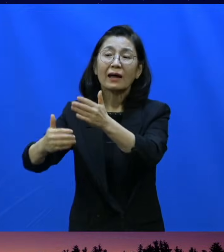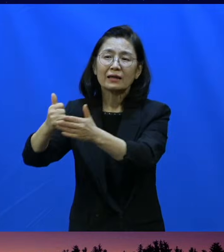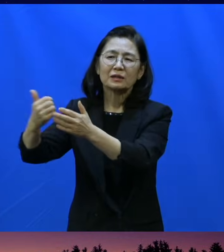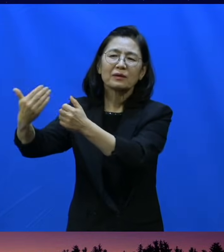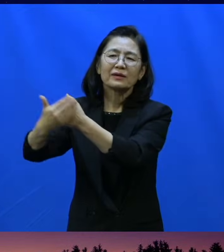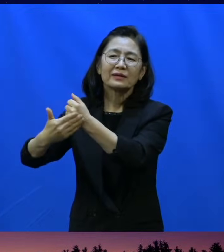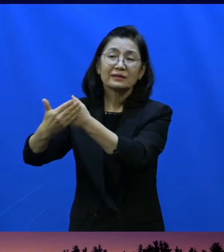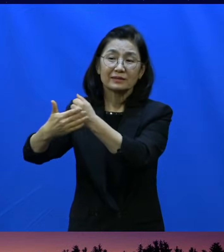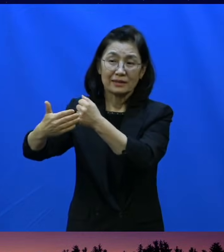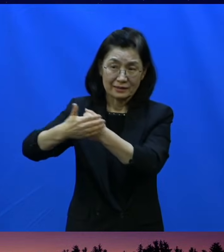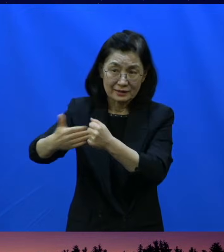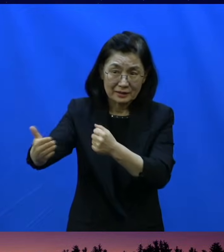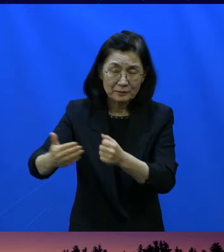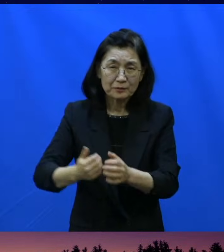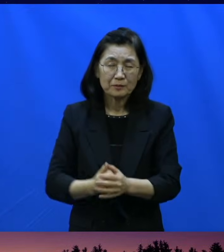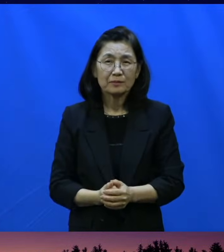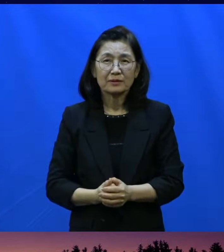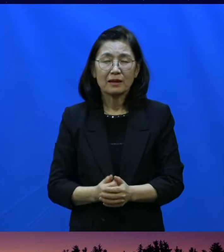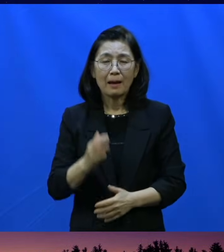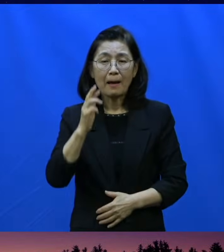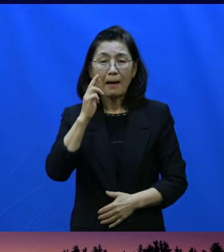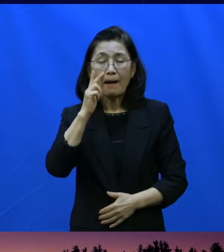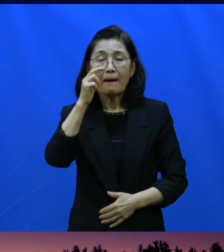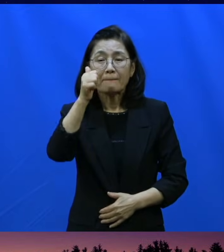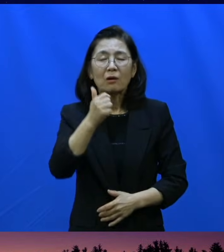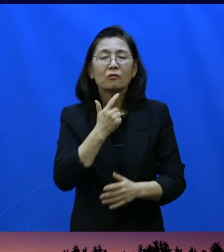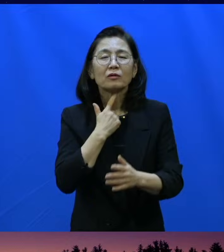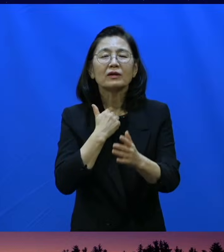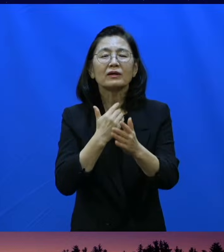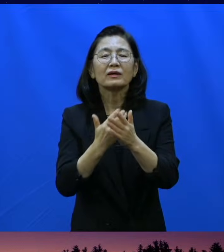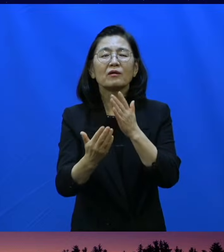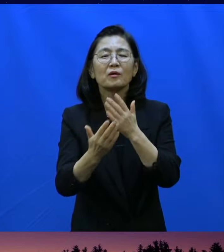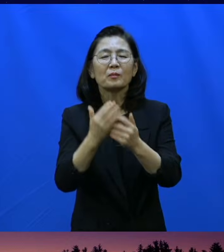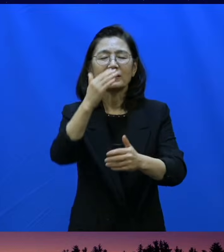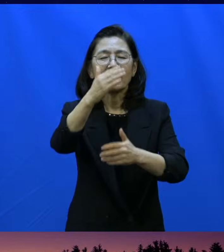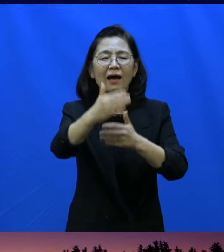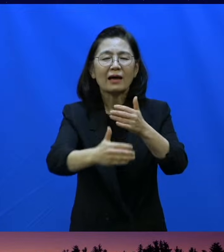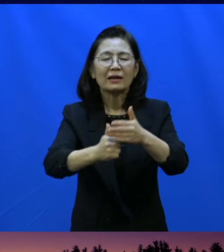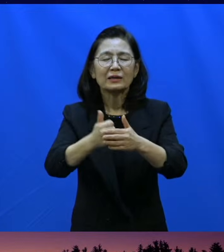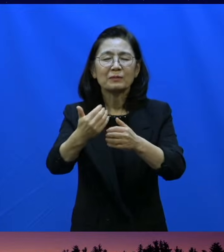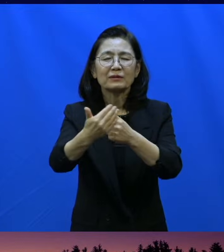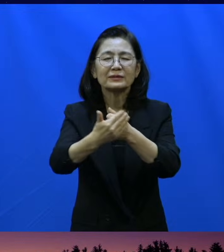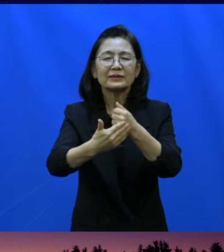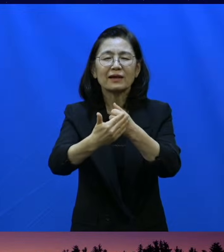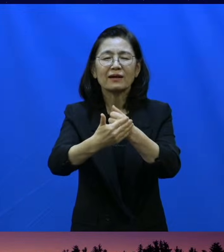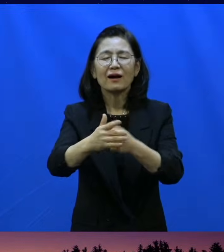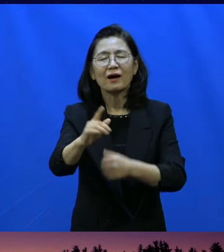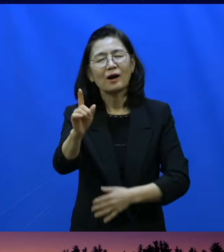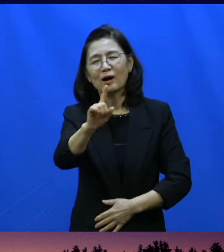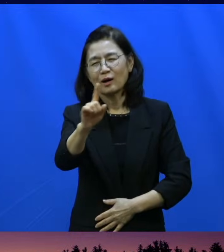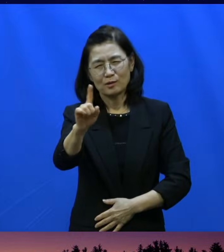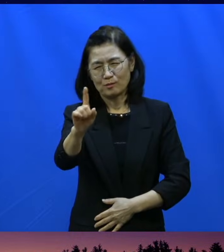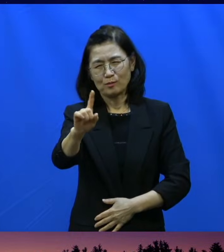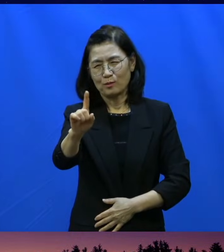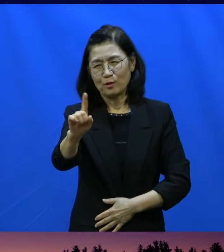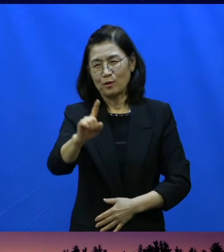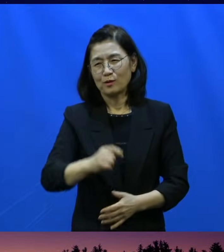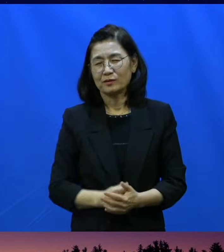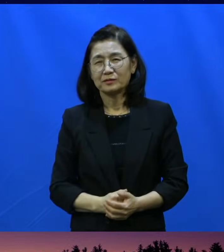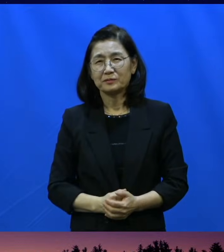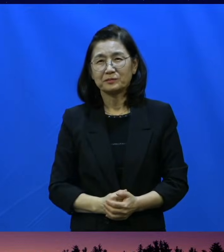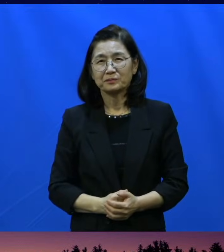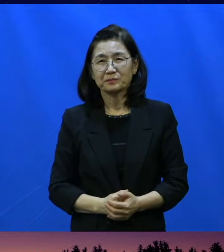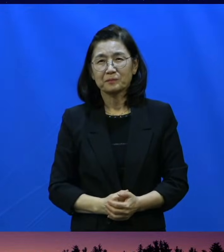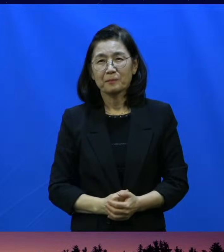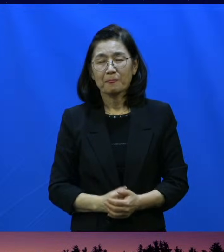그러면 바울이 경험한 은혜가 무엇이길래 이토록 바뀌게 했을까 하는 거죠. 은혜란 뭐냐는 거죠. 여러분, 은혜를 우리가 잘